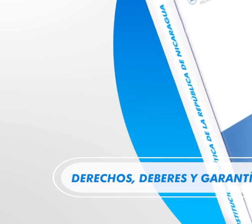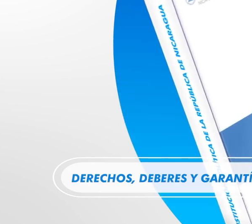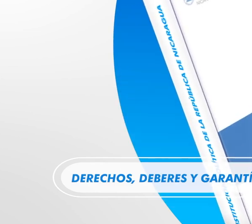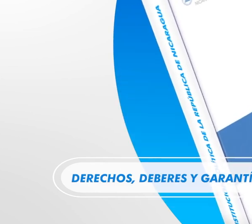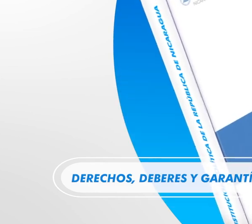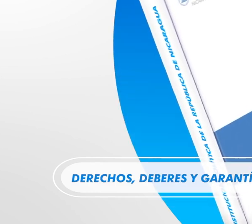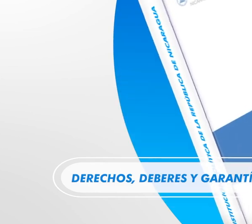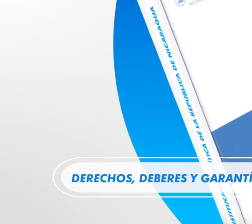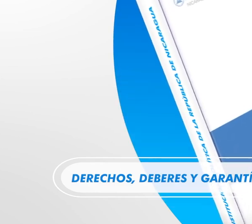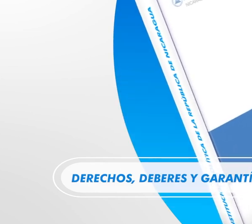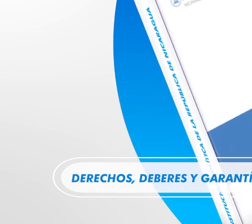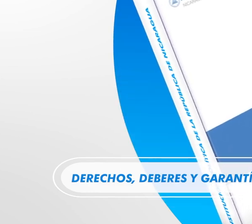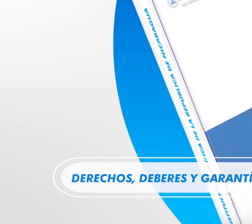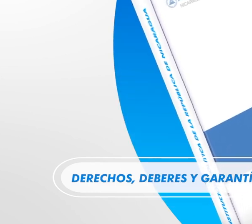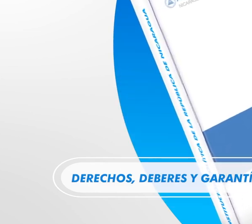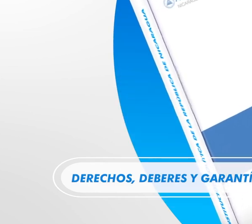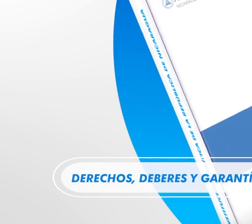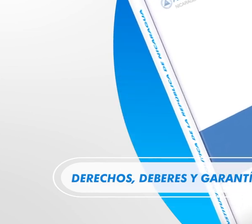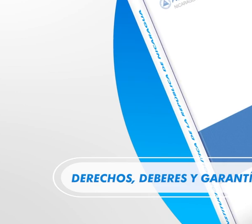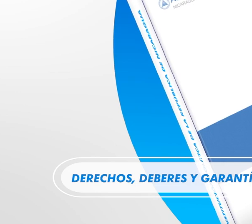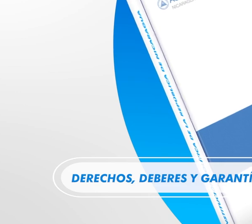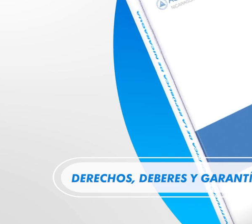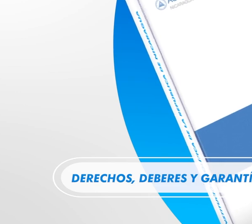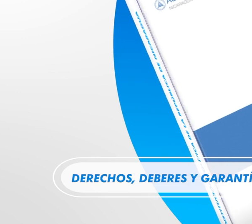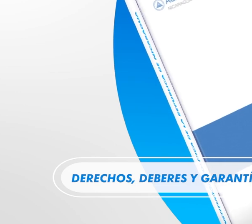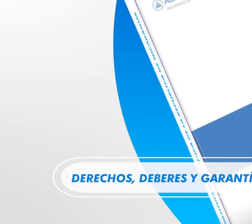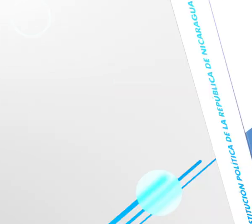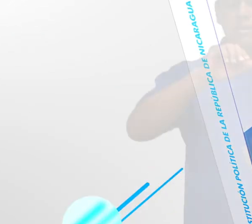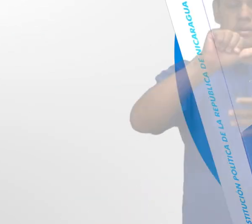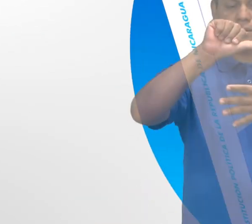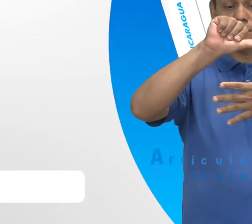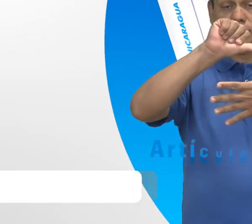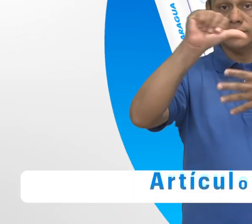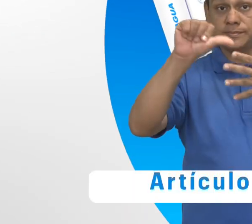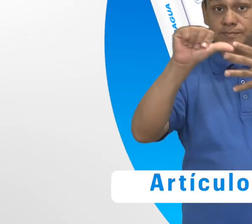Derechos, deberes y garantías del pueblo nicaragüense.